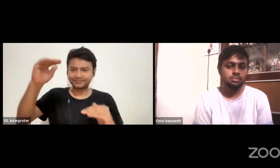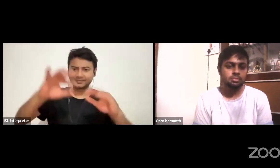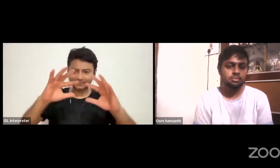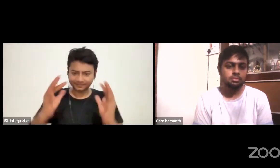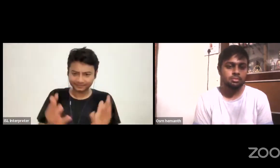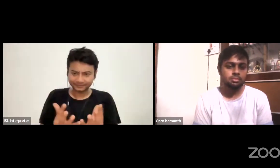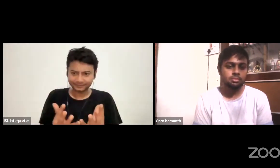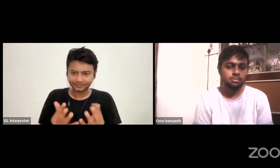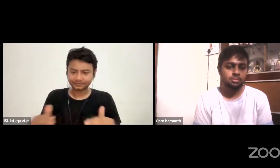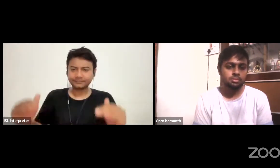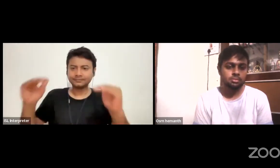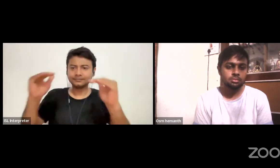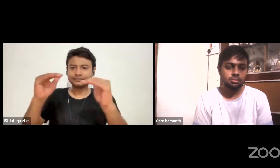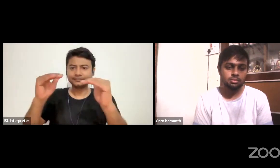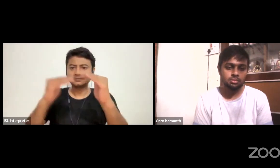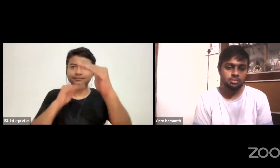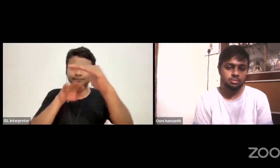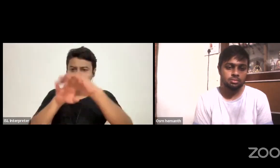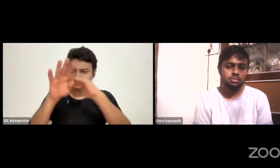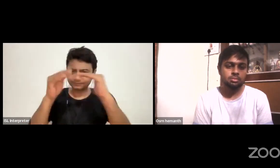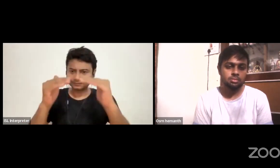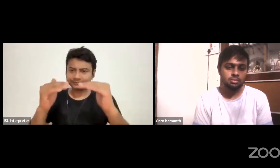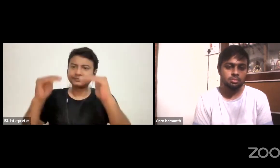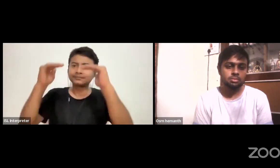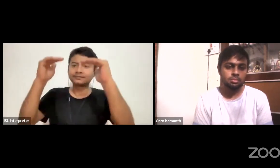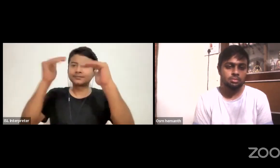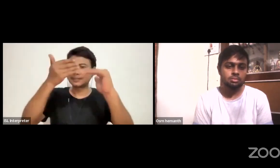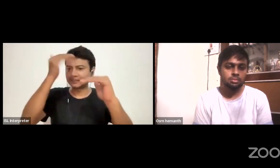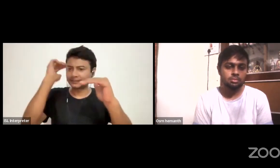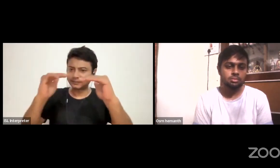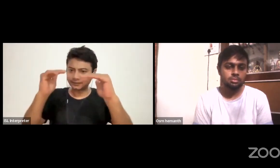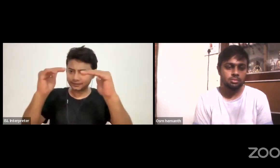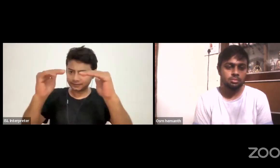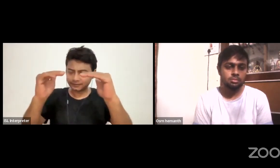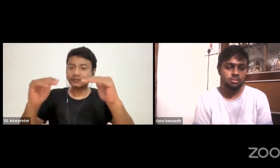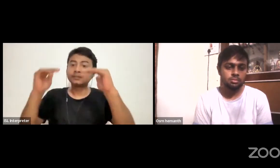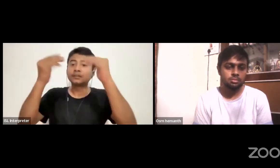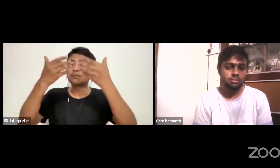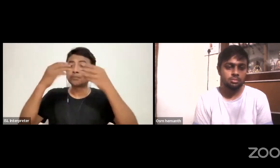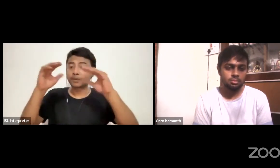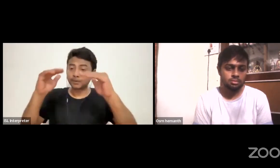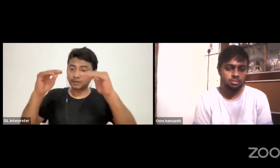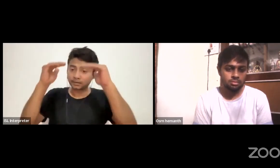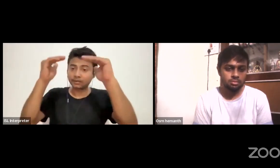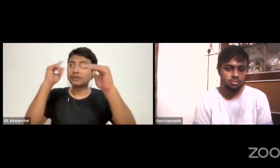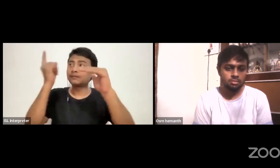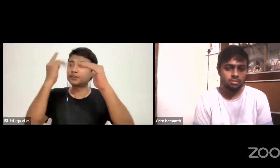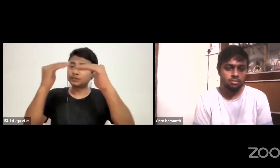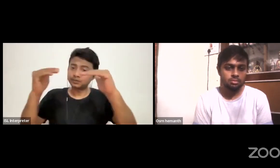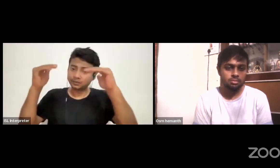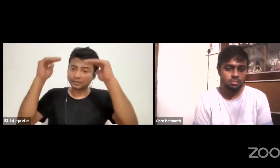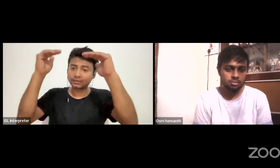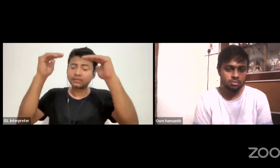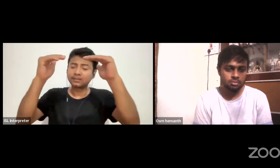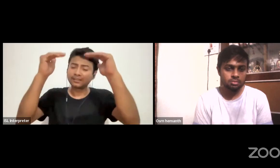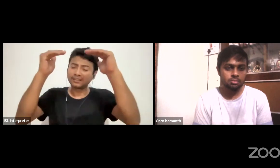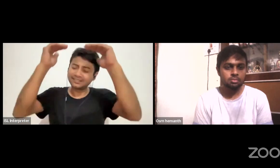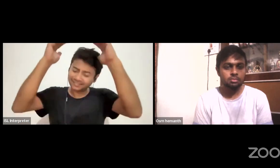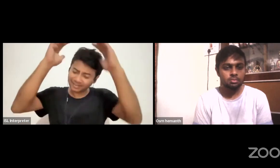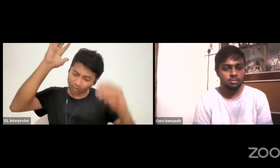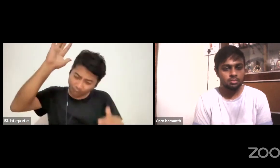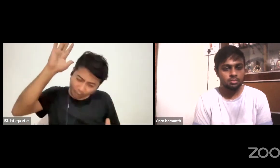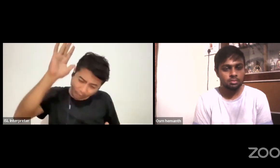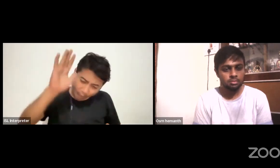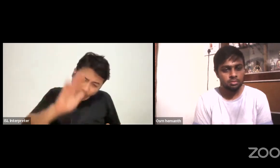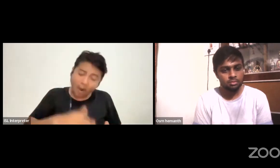वो ब्रह्मा जी के भी ईश्वर हैं, भगवान शिव के भी ईश्वर हैं, यमराज के भी ईश्वर हैं, चंद्र के भी ईश्वर हैं, और